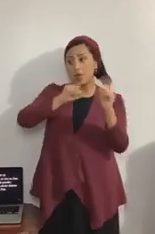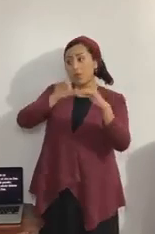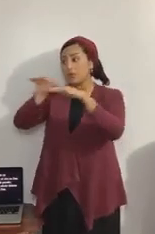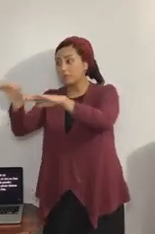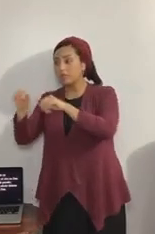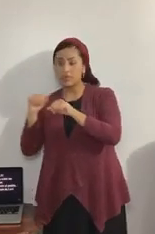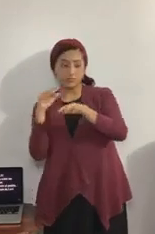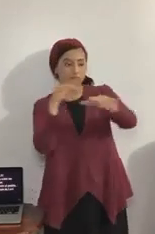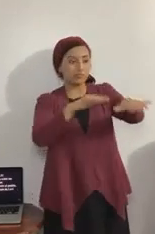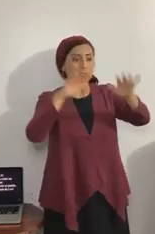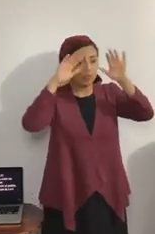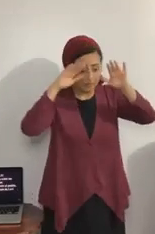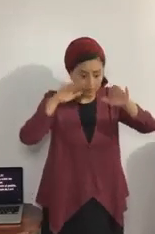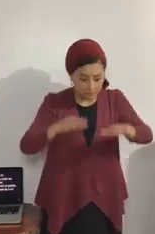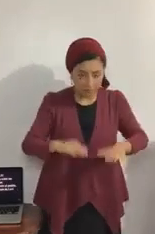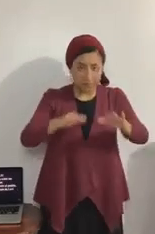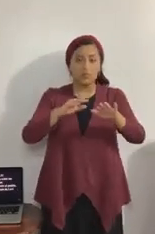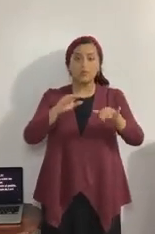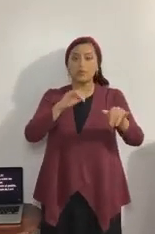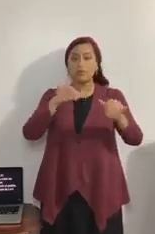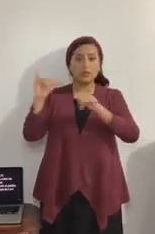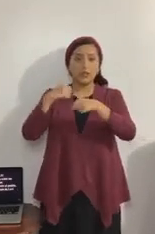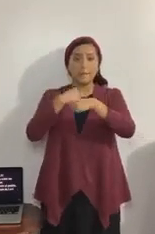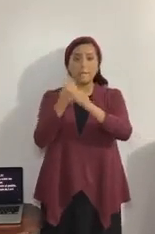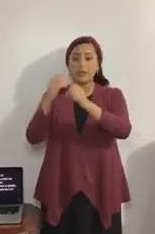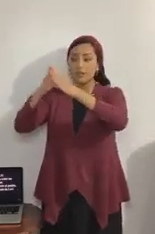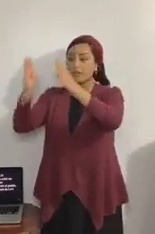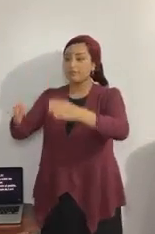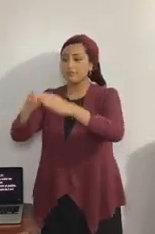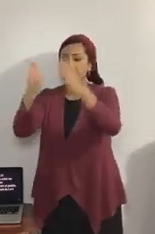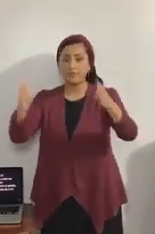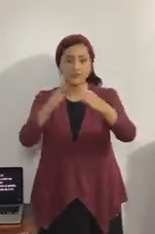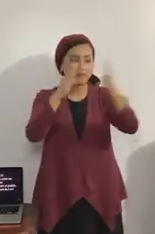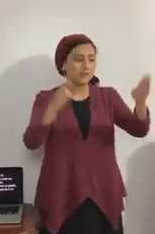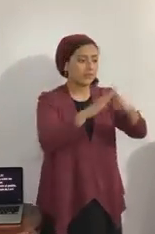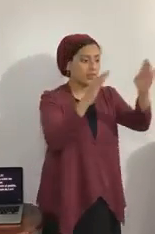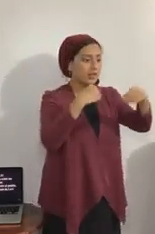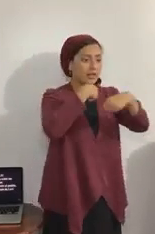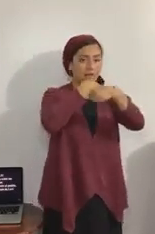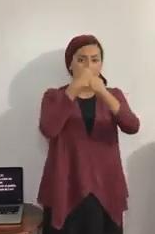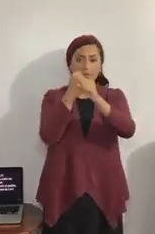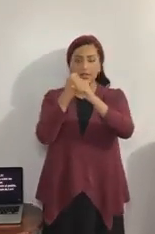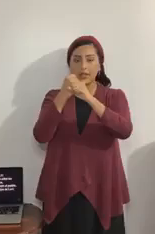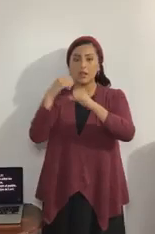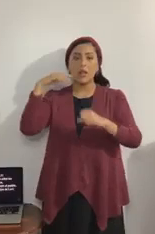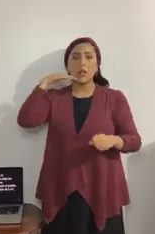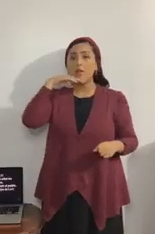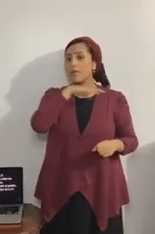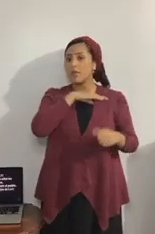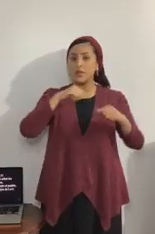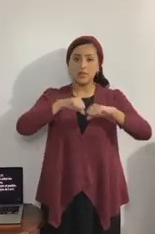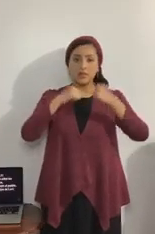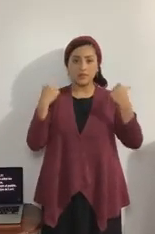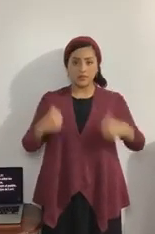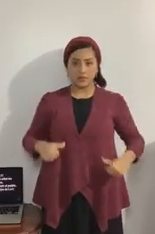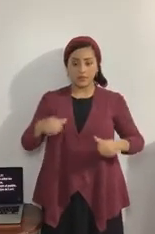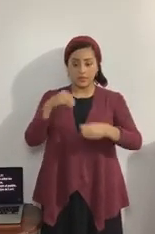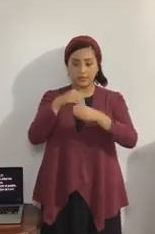Dan. Hizo también casas sobre los lugares altos, e hizo aquí sí sacerdotes, no Juanín, de entre el pueblo, que no eran de